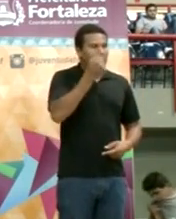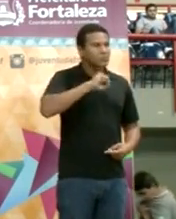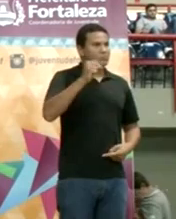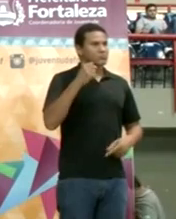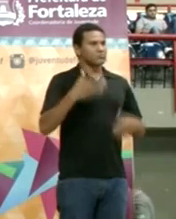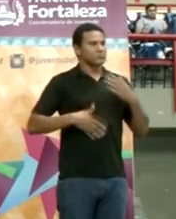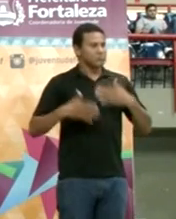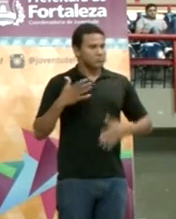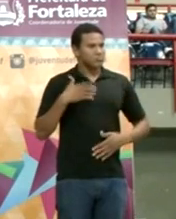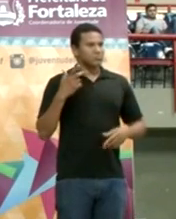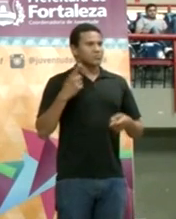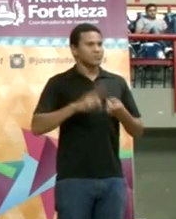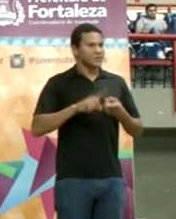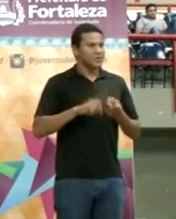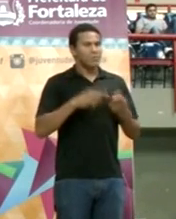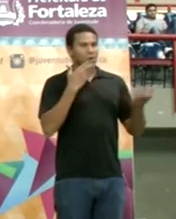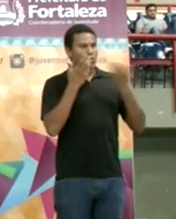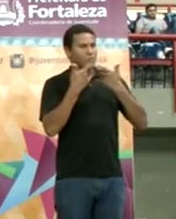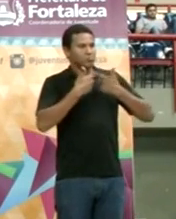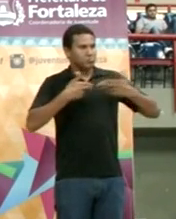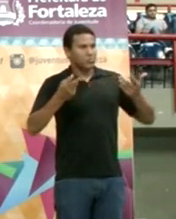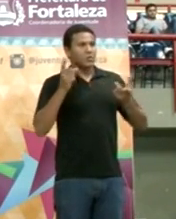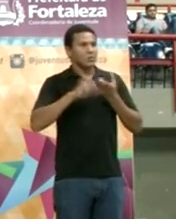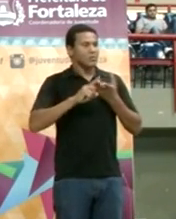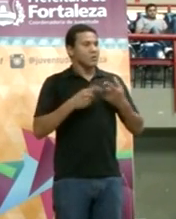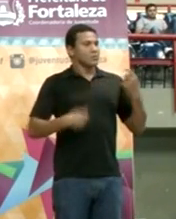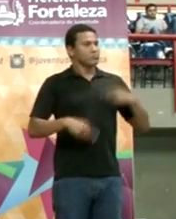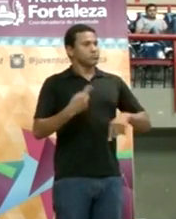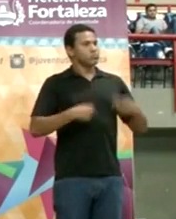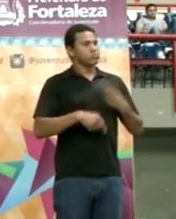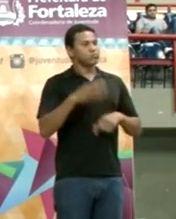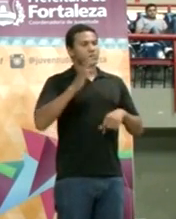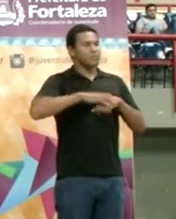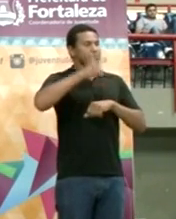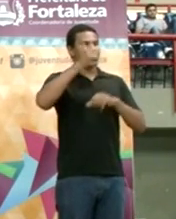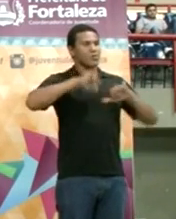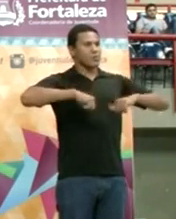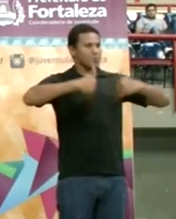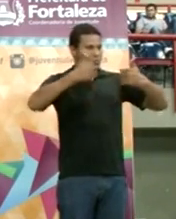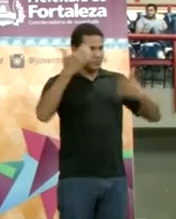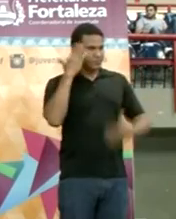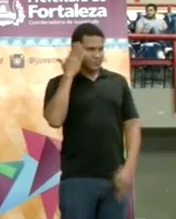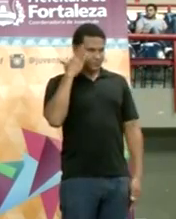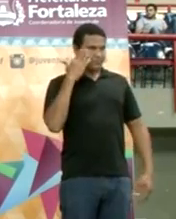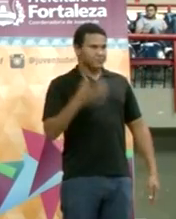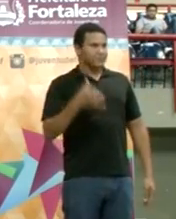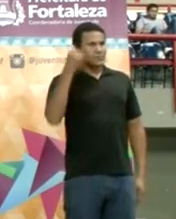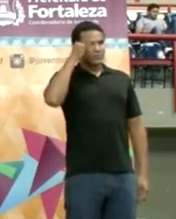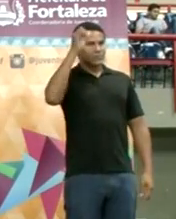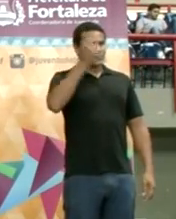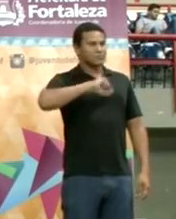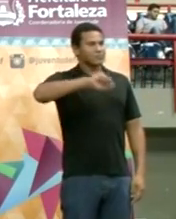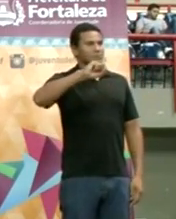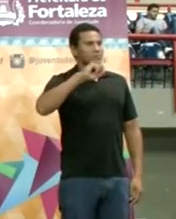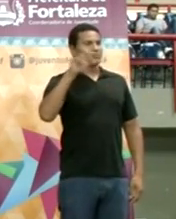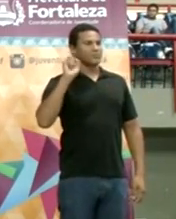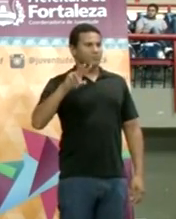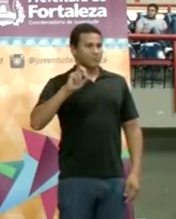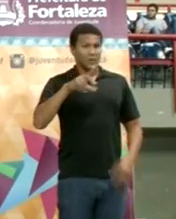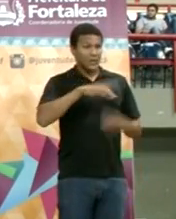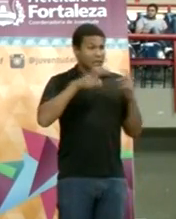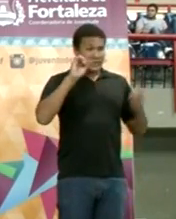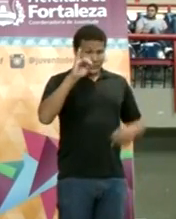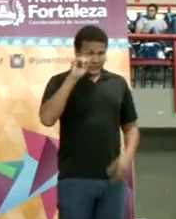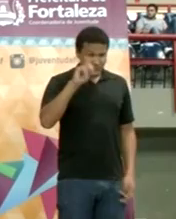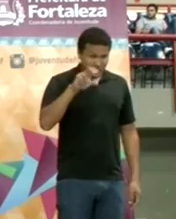uma melhora orgânica para que a gente possa combater vírus, tá bom? Então não esquece, todo vírus formado